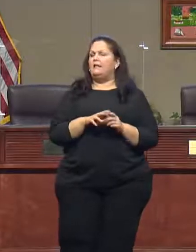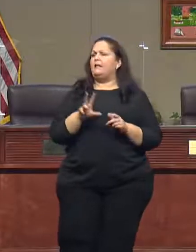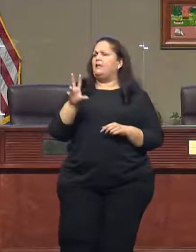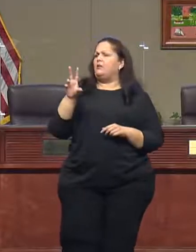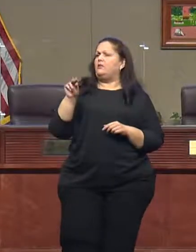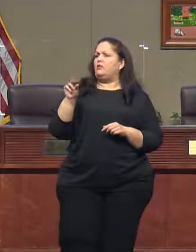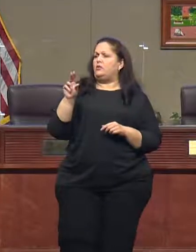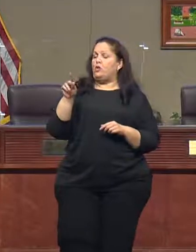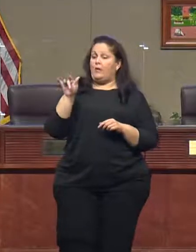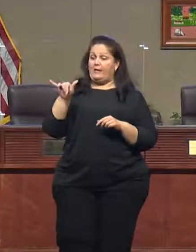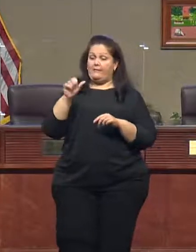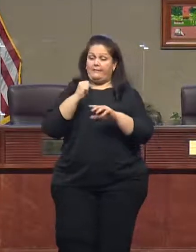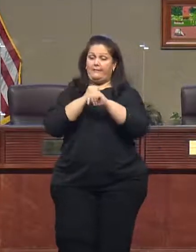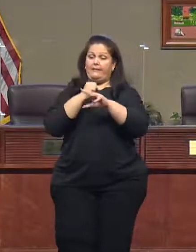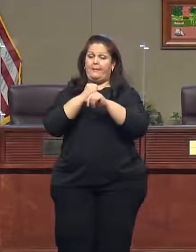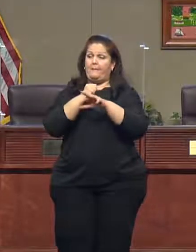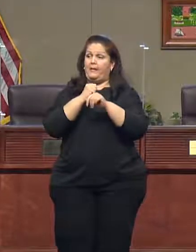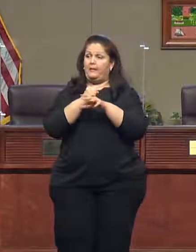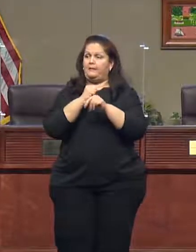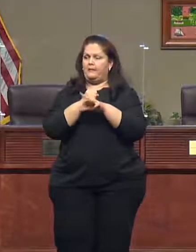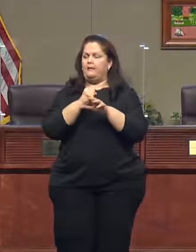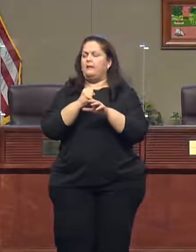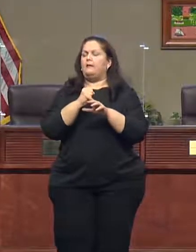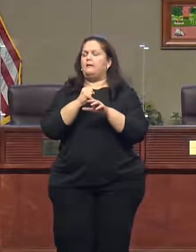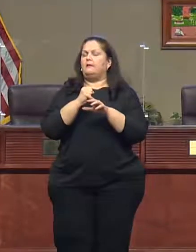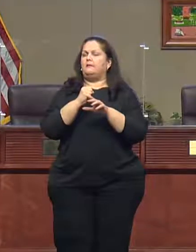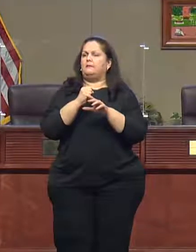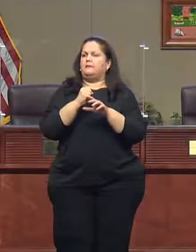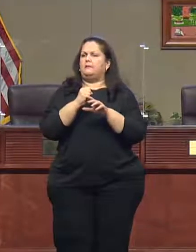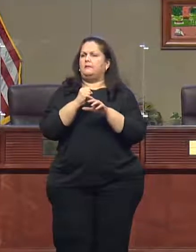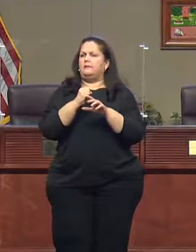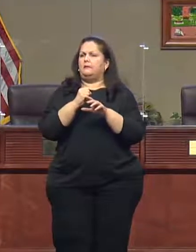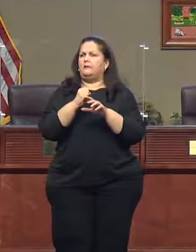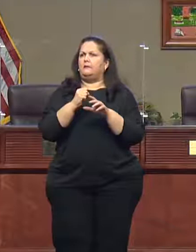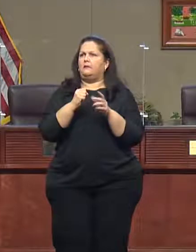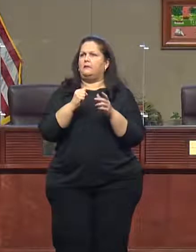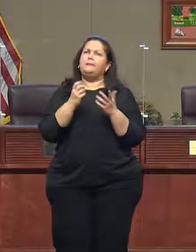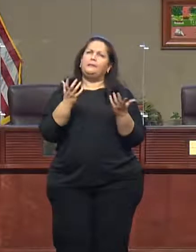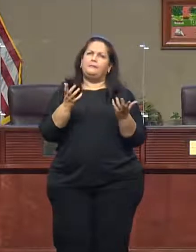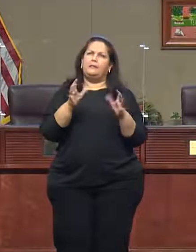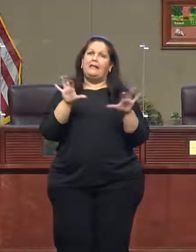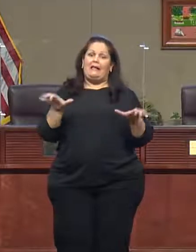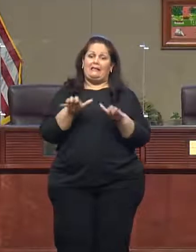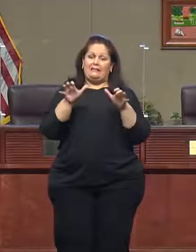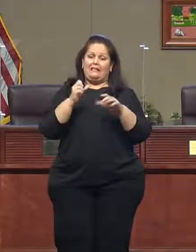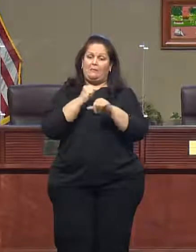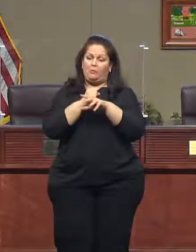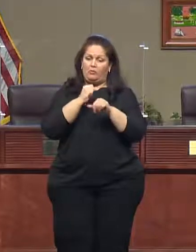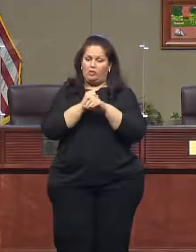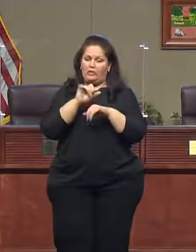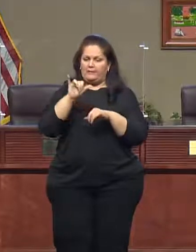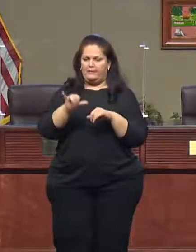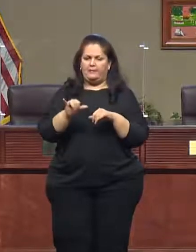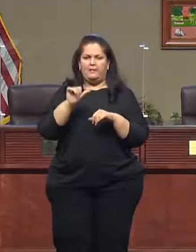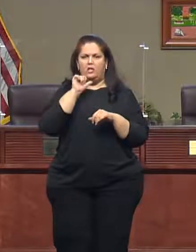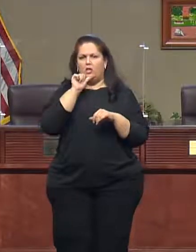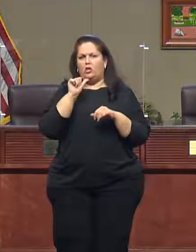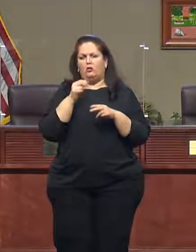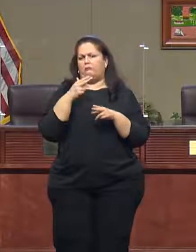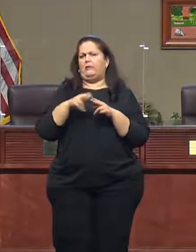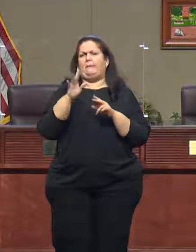Yo pienso que la campaña ha obedecido y ha estado. Hacer una campaña como esta no es una cosa de 3